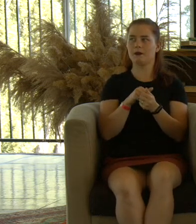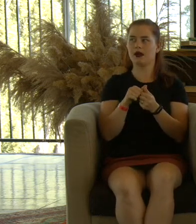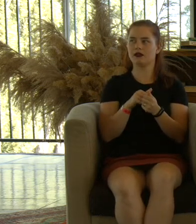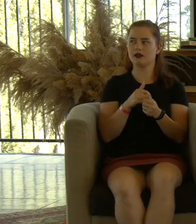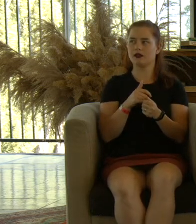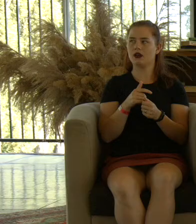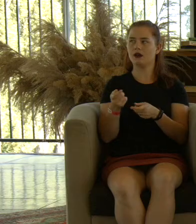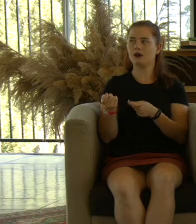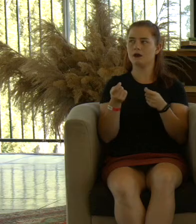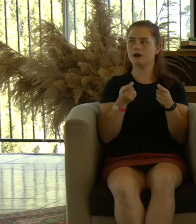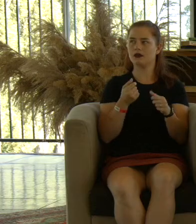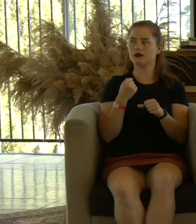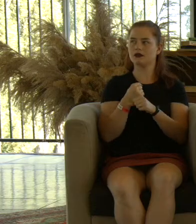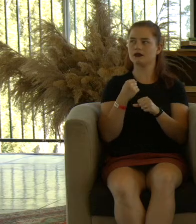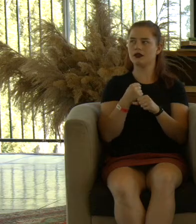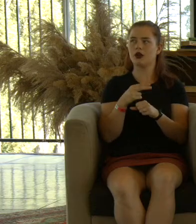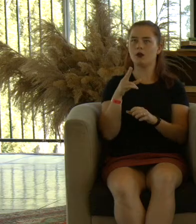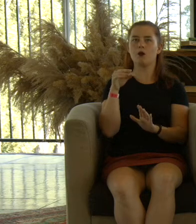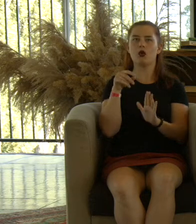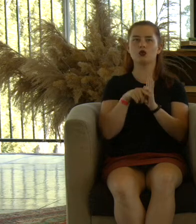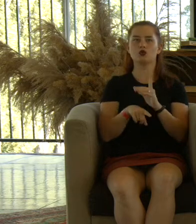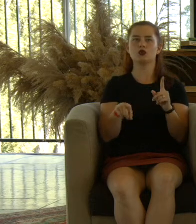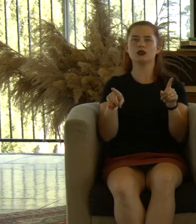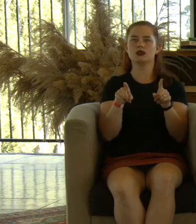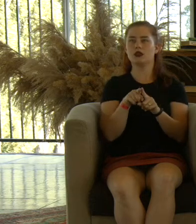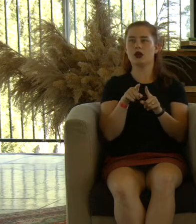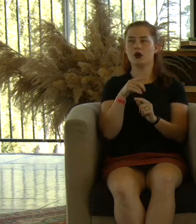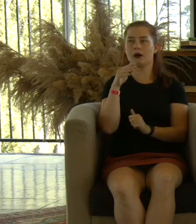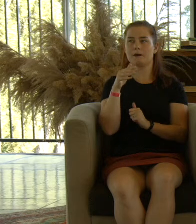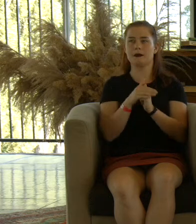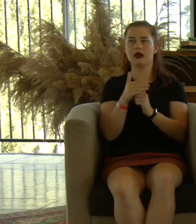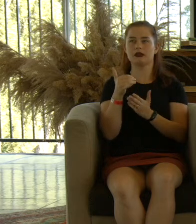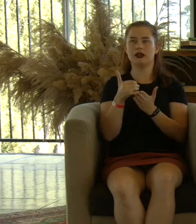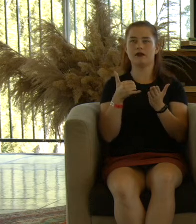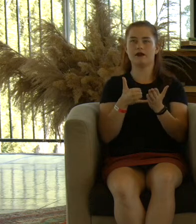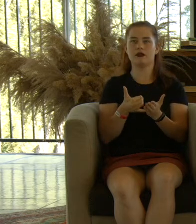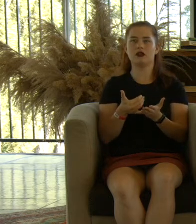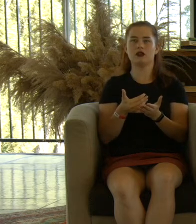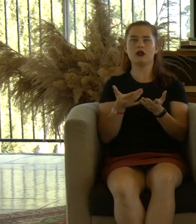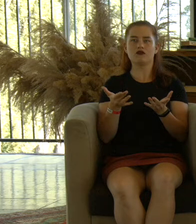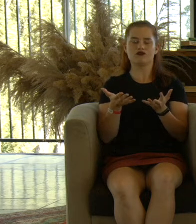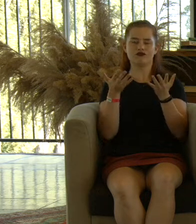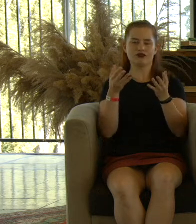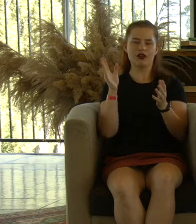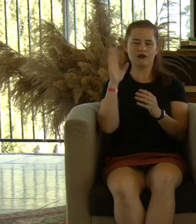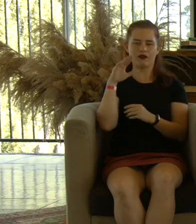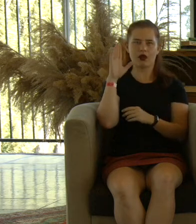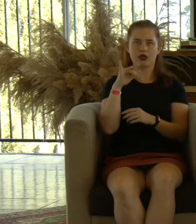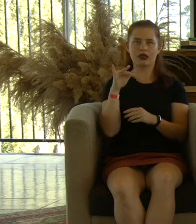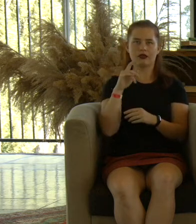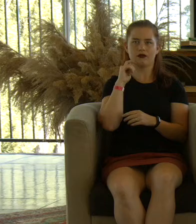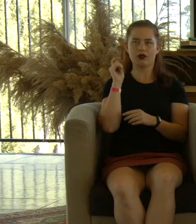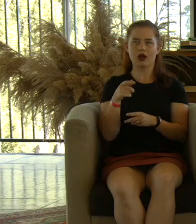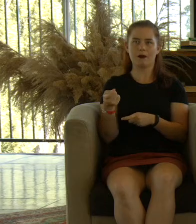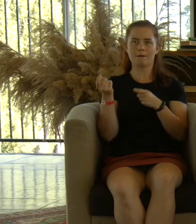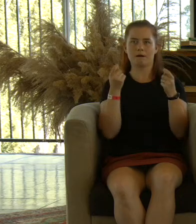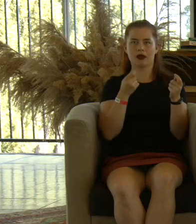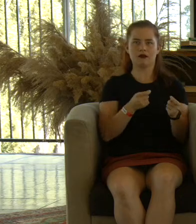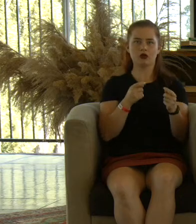отжимают, делают, по сути, такое базовое вино, выпаривают из него влагу, и в цистернах в Украину поставляют